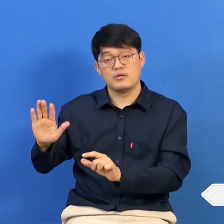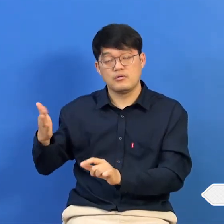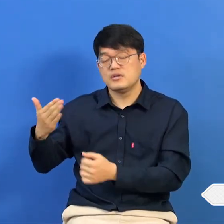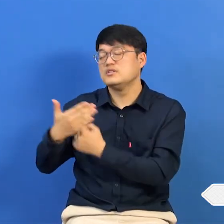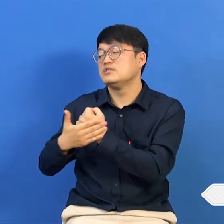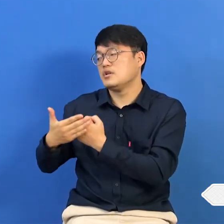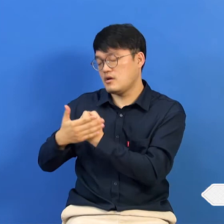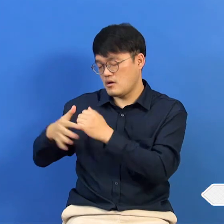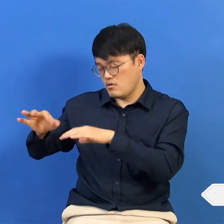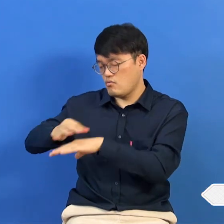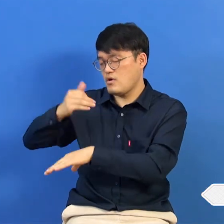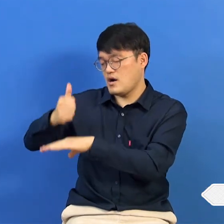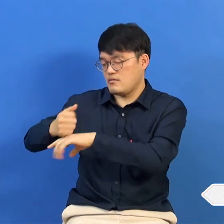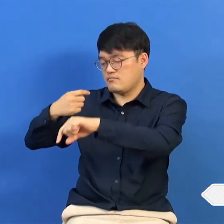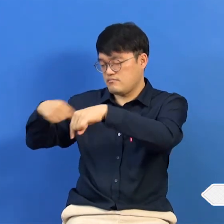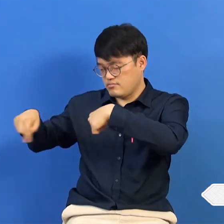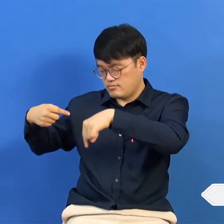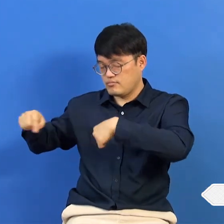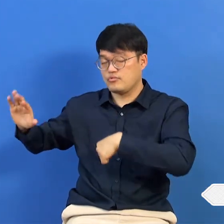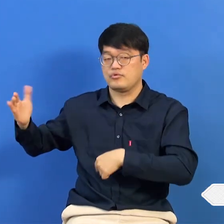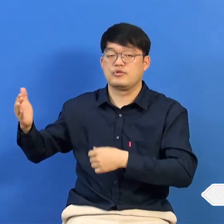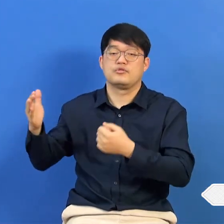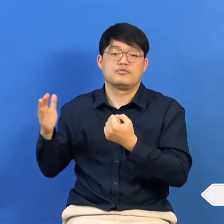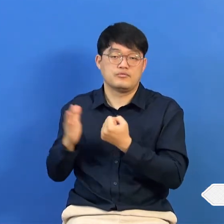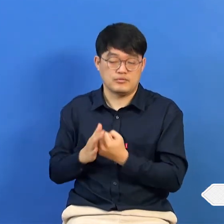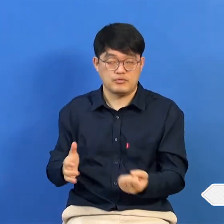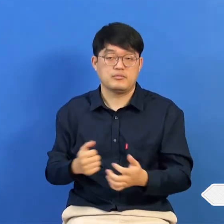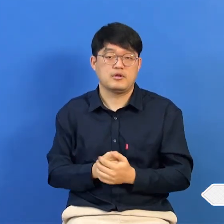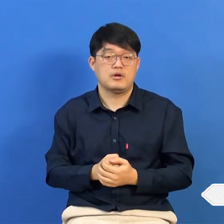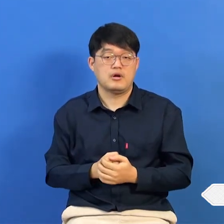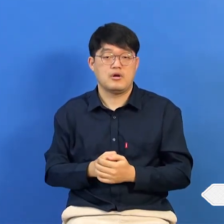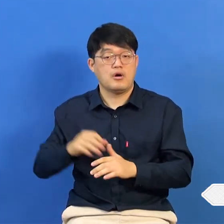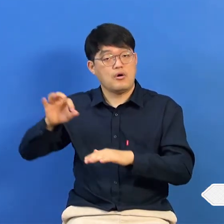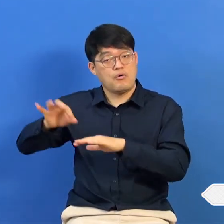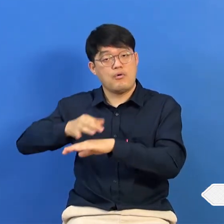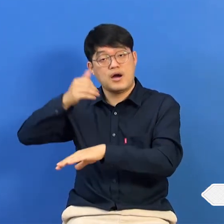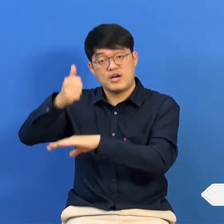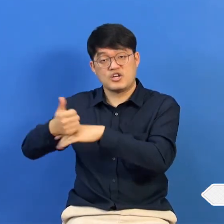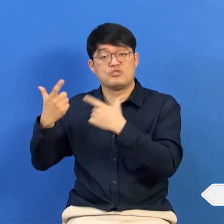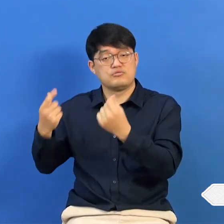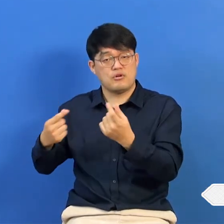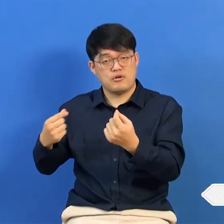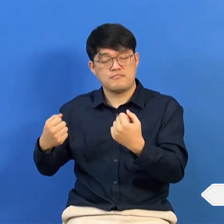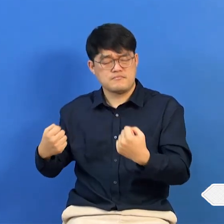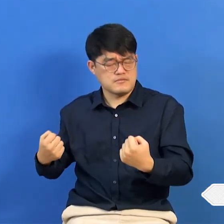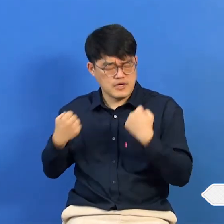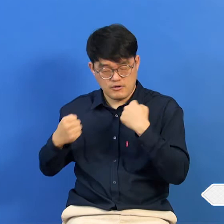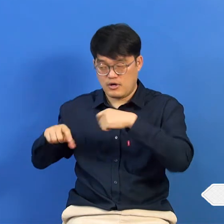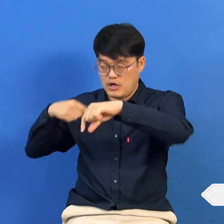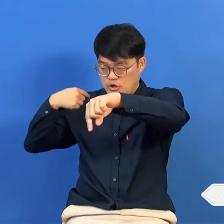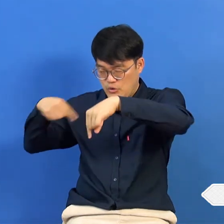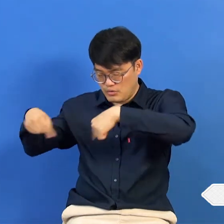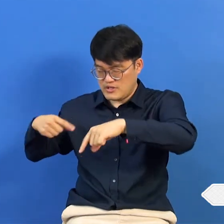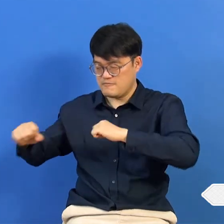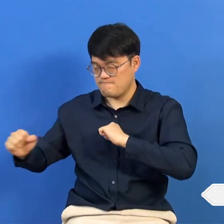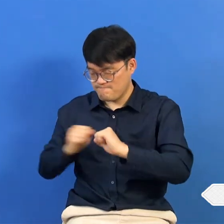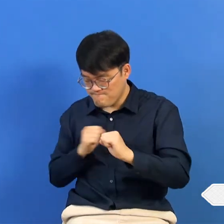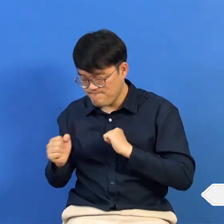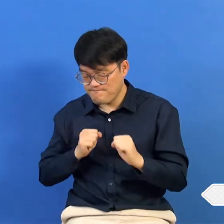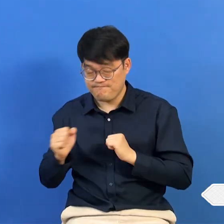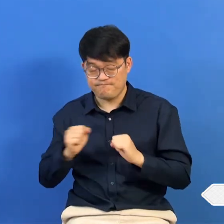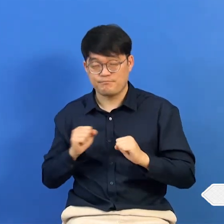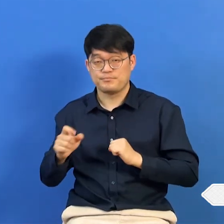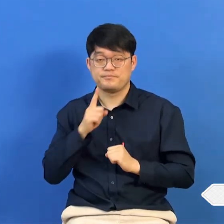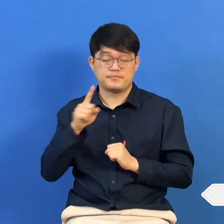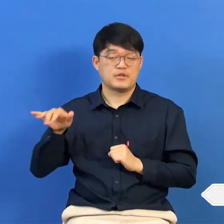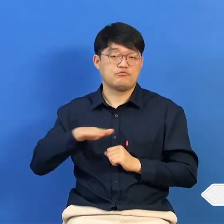왕노릇한다는 말은 왕처럼 강력하게 통치하고 역사한다는 말입니다. 왕처럼 강력하게